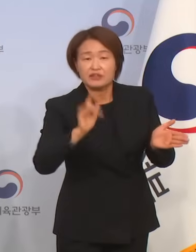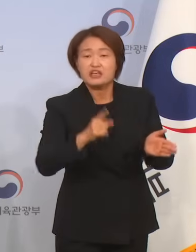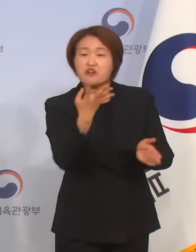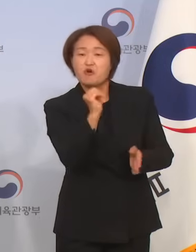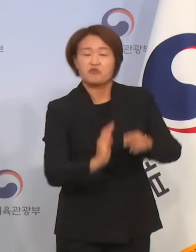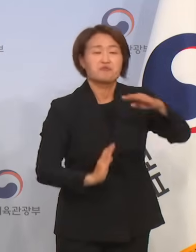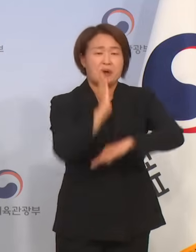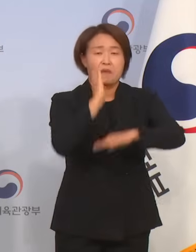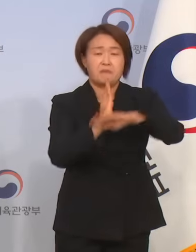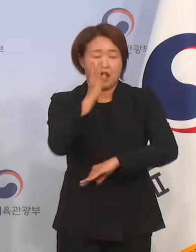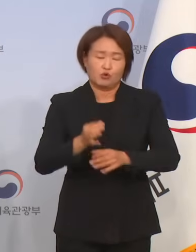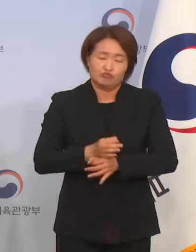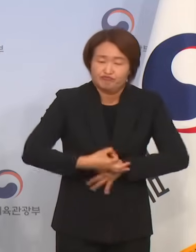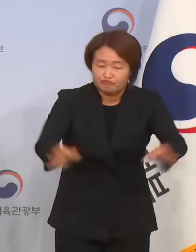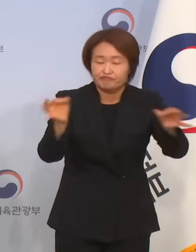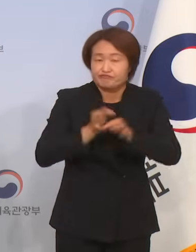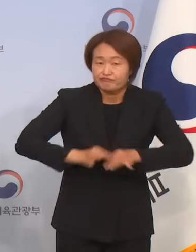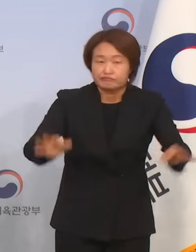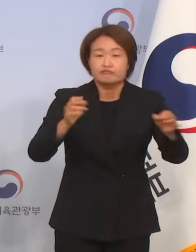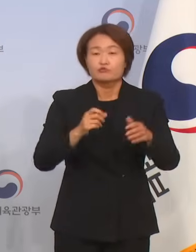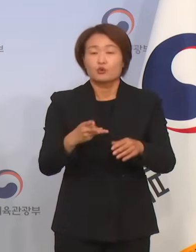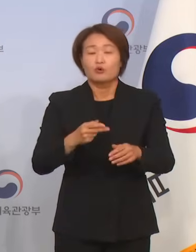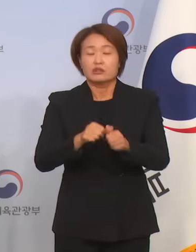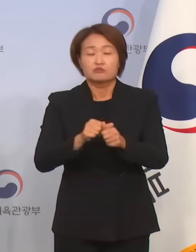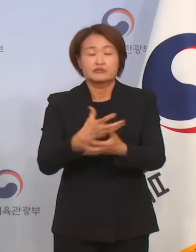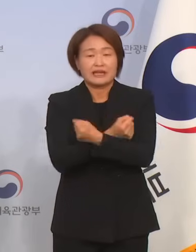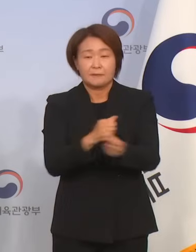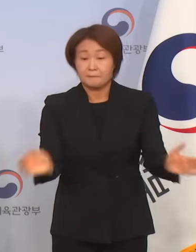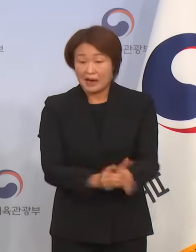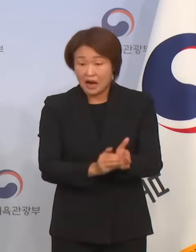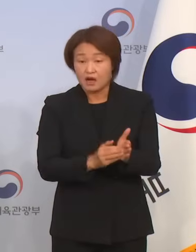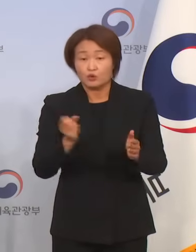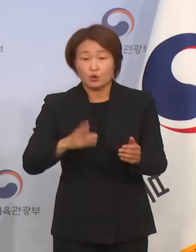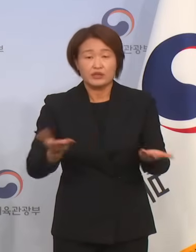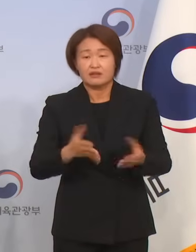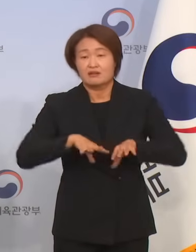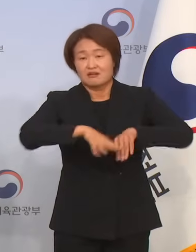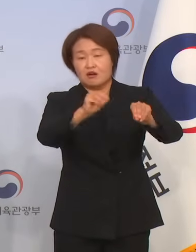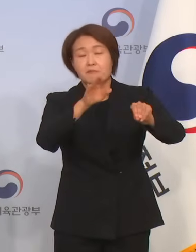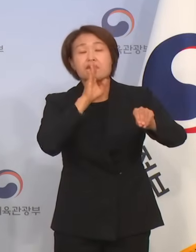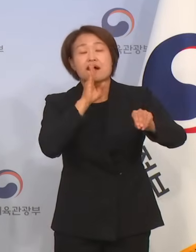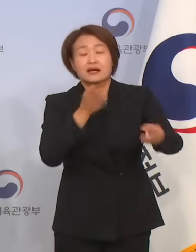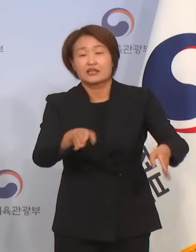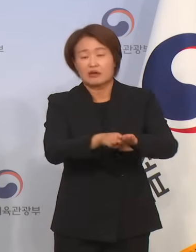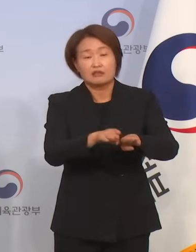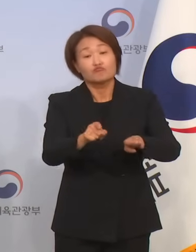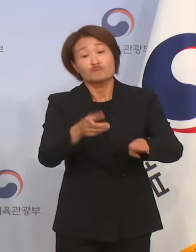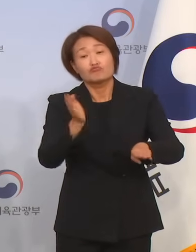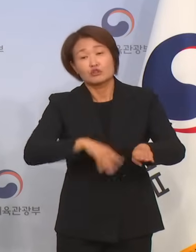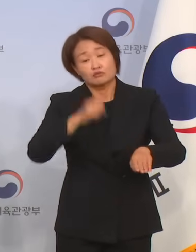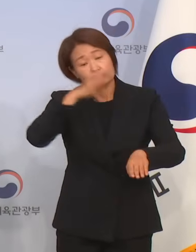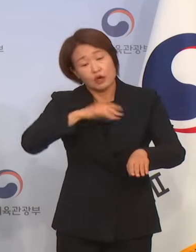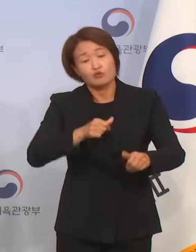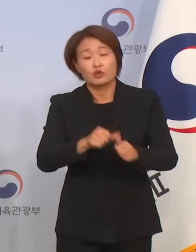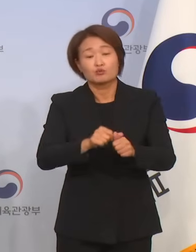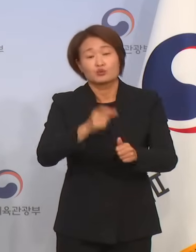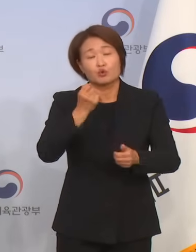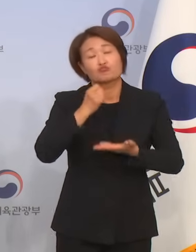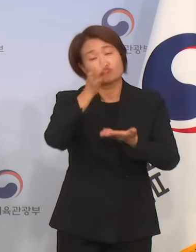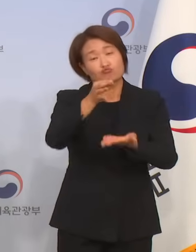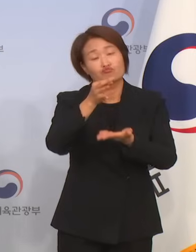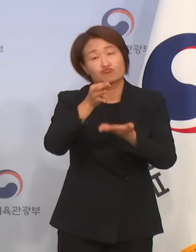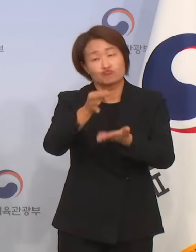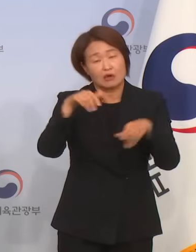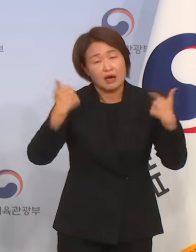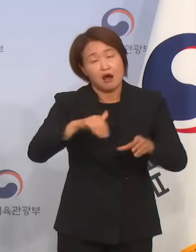초과하여 집행하거나 자문 계약이 종료되거나 직무 정지가 된 기간에도 부당하게 자문료를